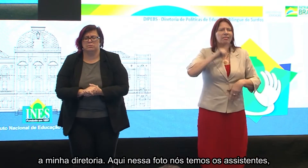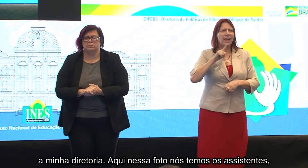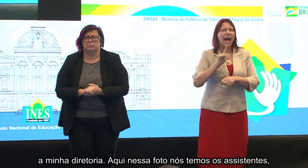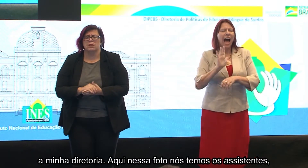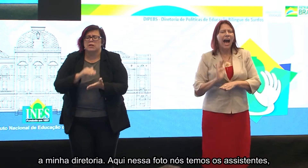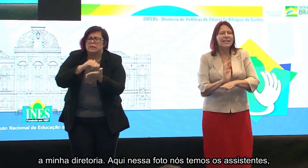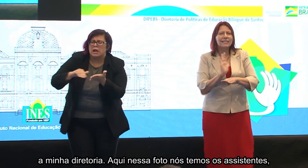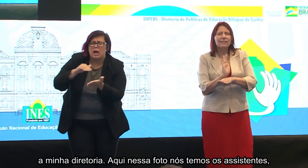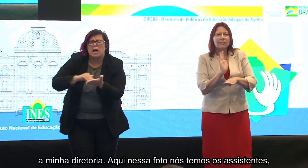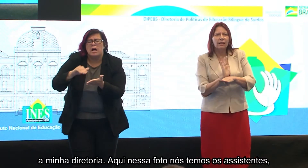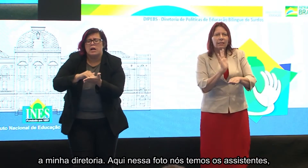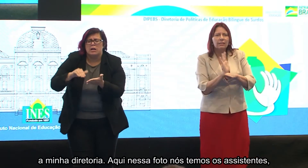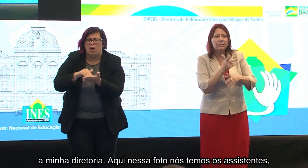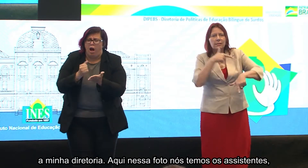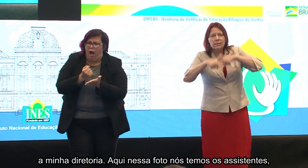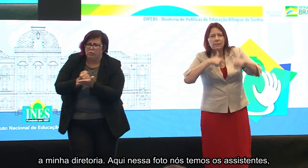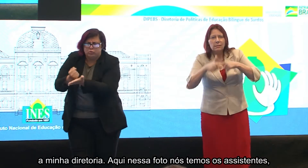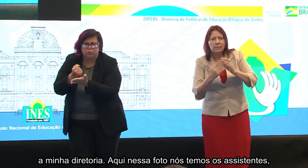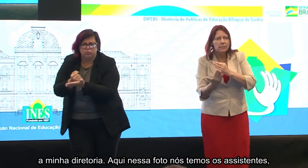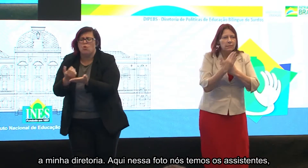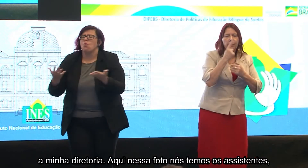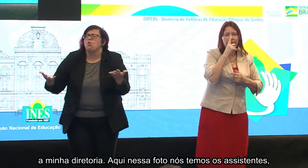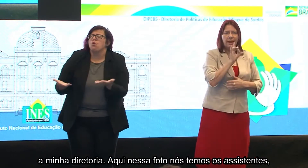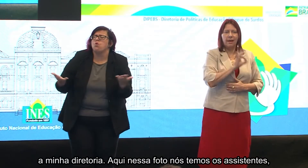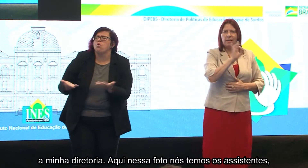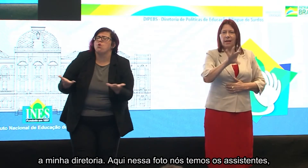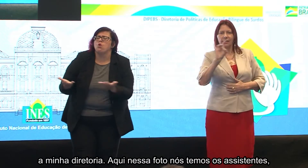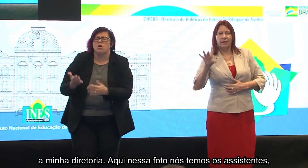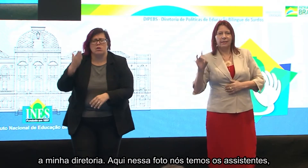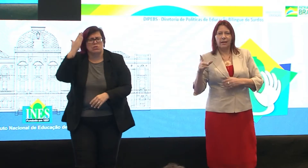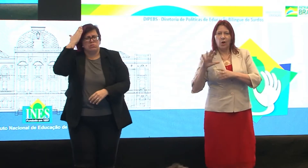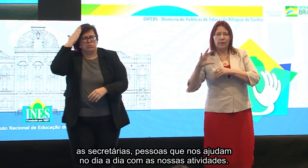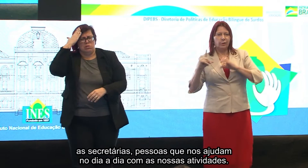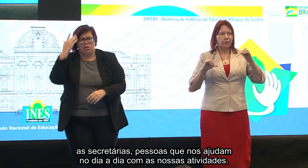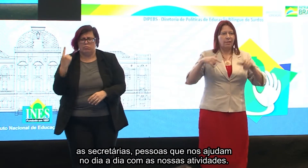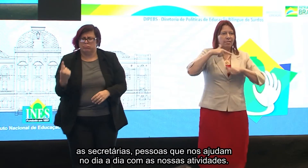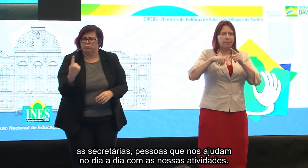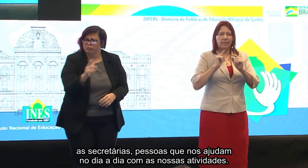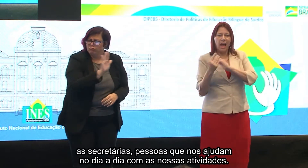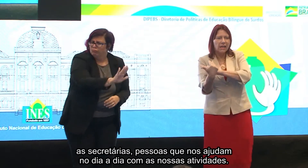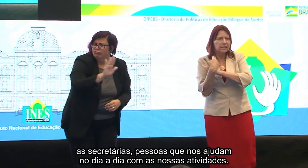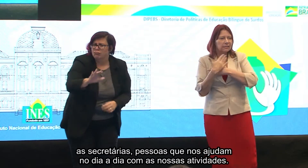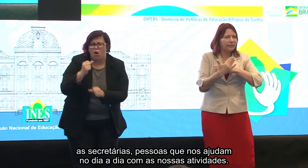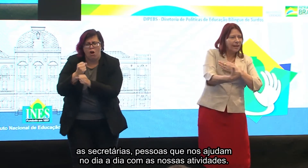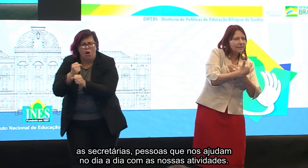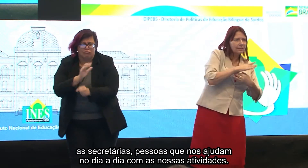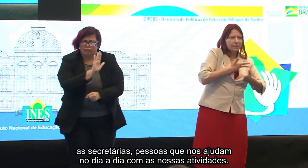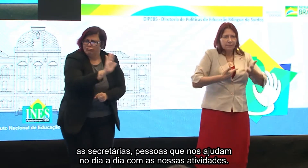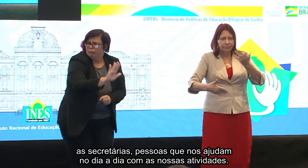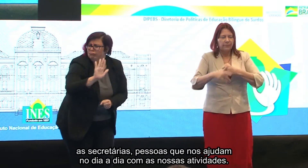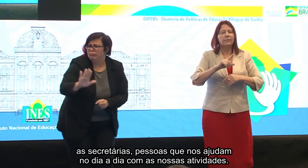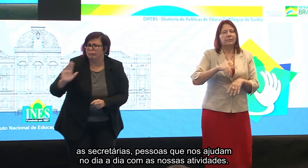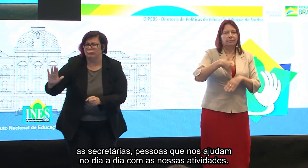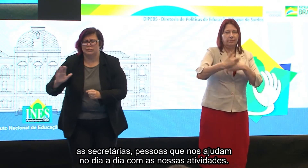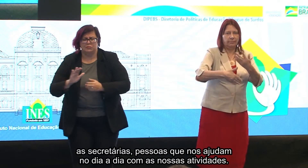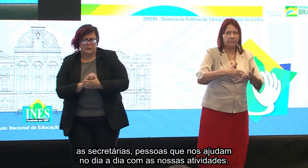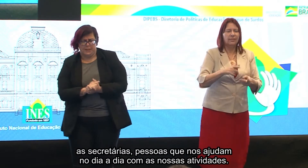diretoria. Aqui nessa foto nós temos os assistentes, as secretárias, pessoas que nos ajudam no